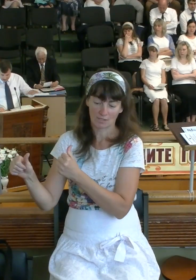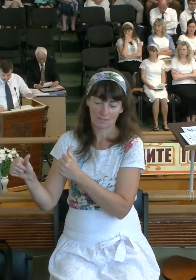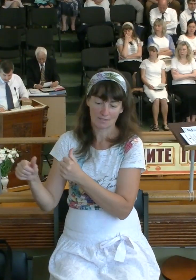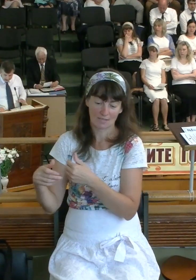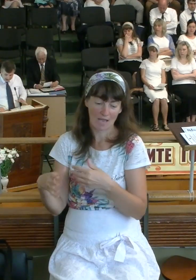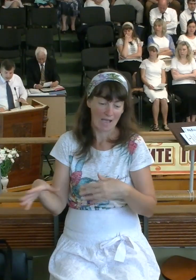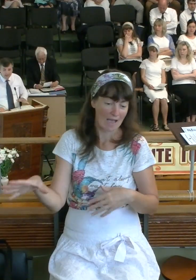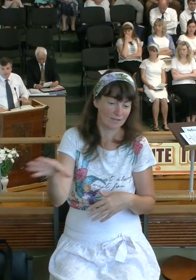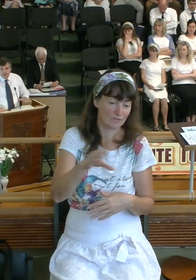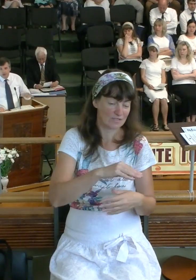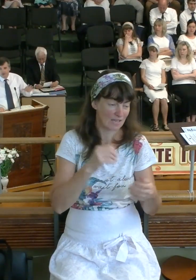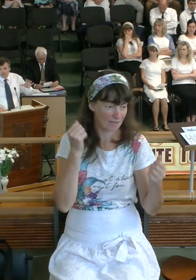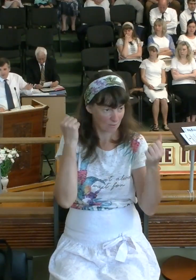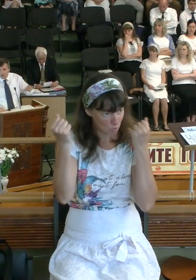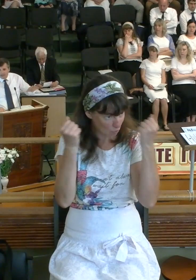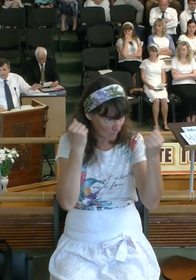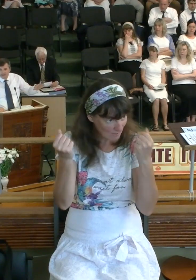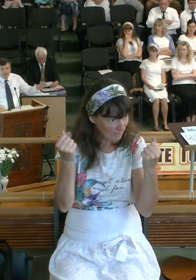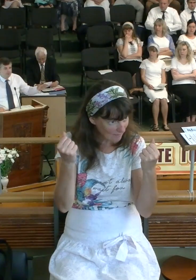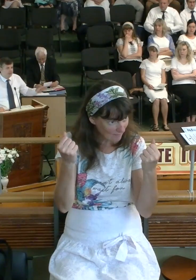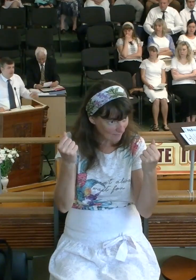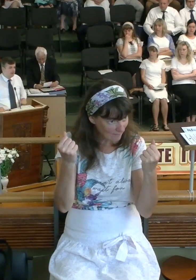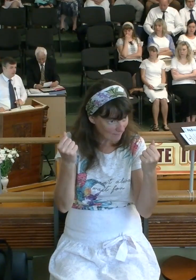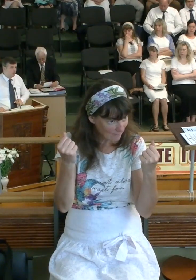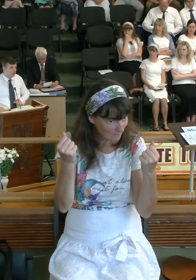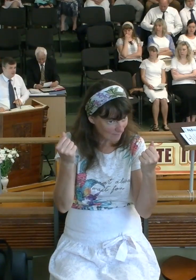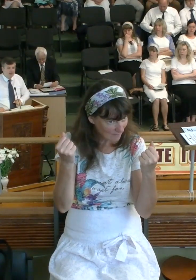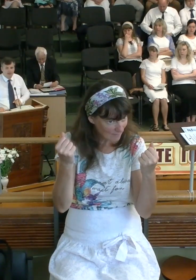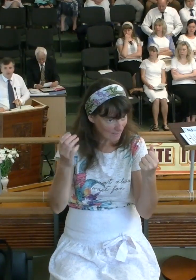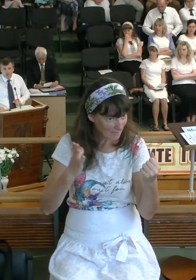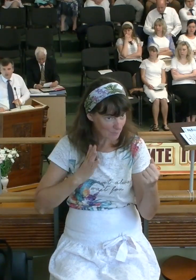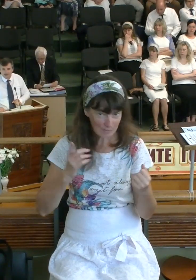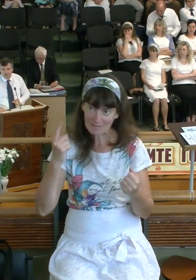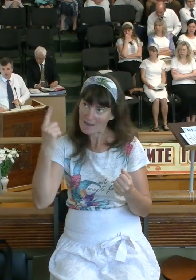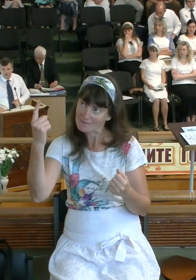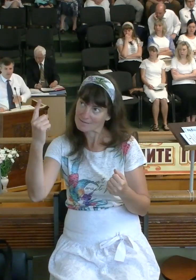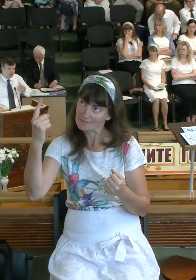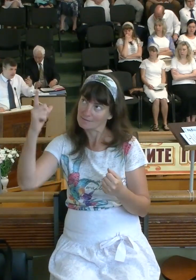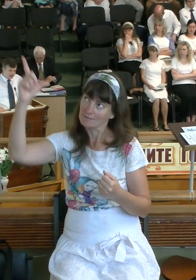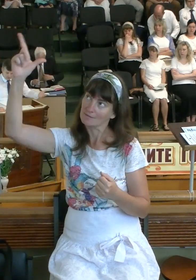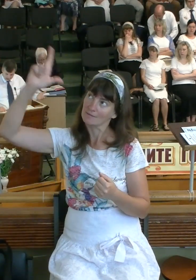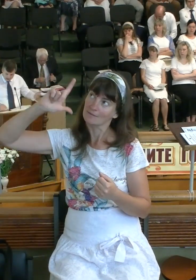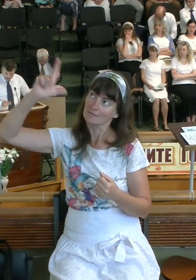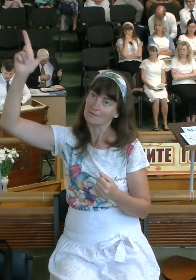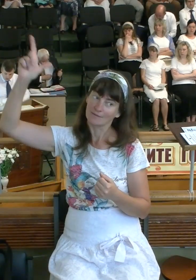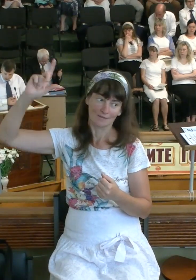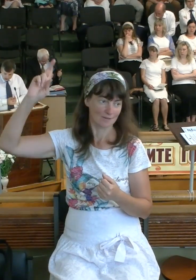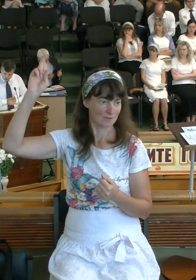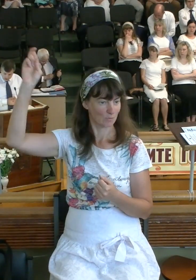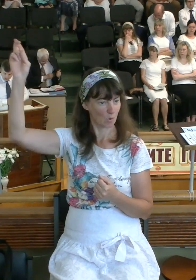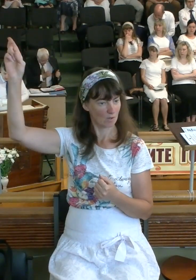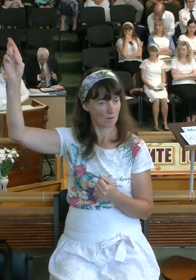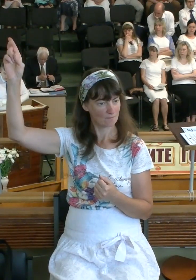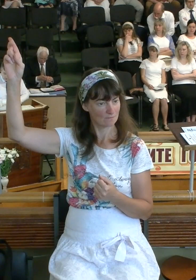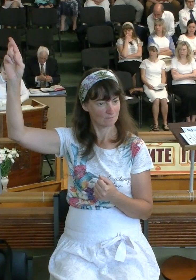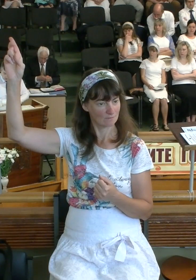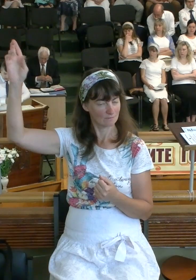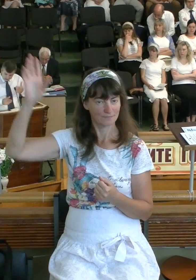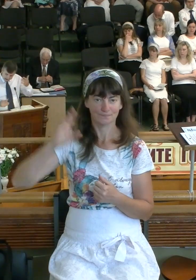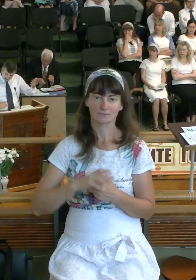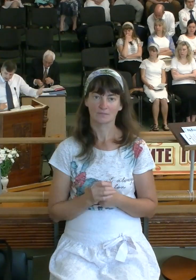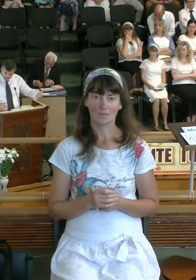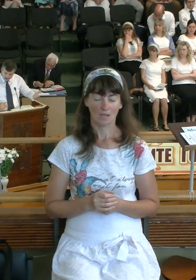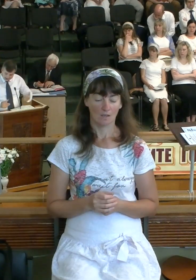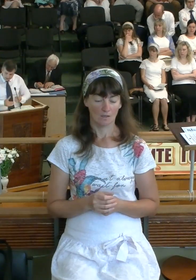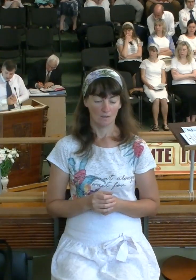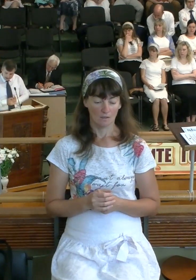подходит этот праздник, я перечитывал многие места Писания, которые говорят о Духе Святом, о Его действии в жизни человека. Вновь и вновь вот